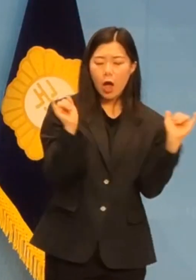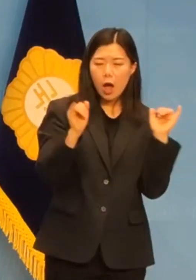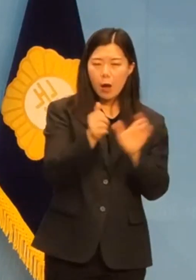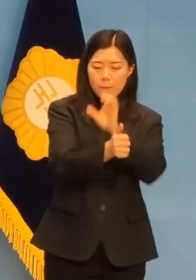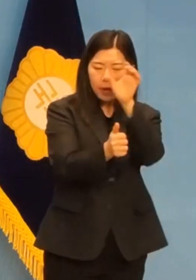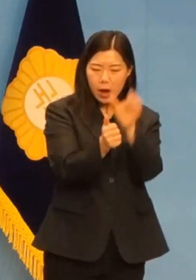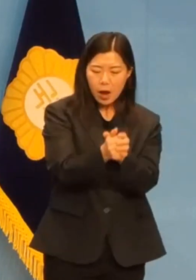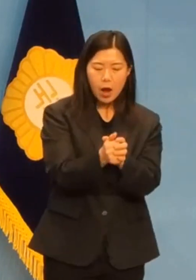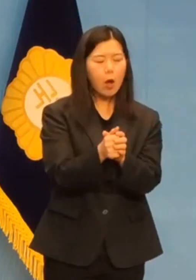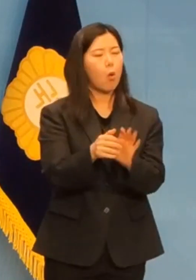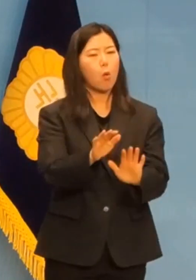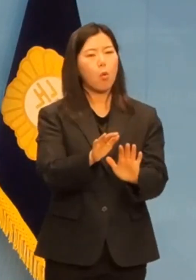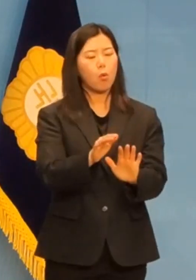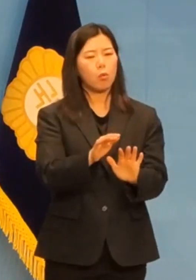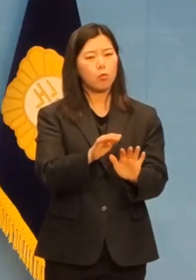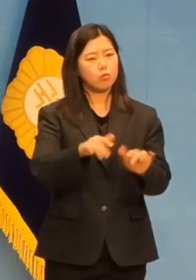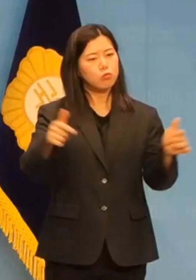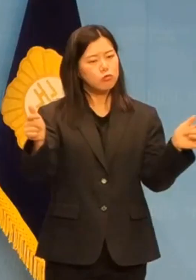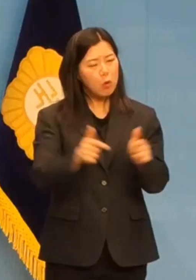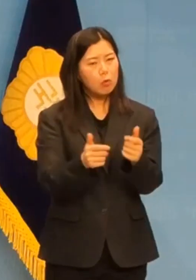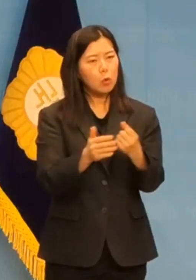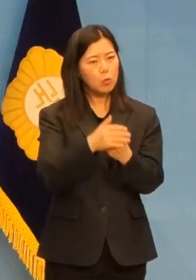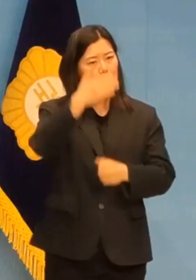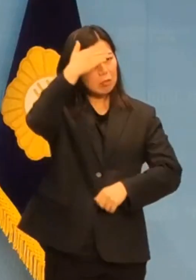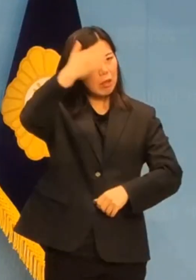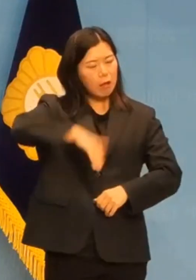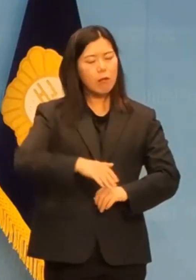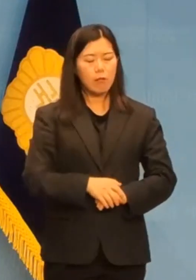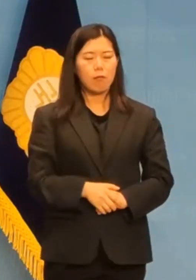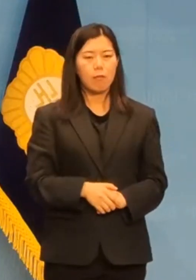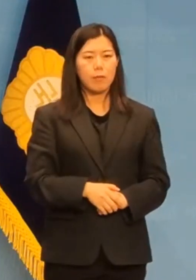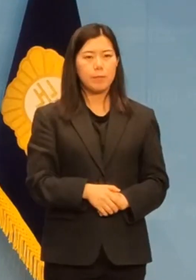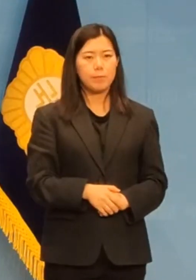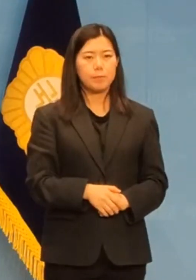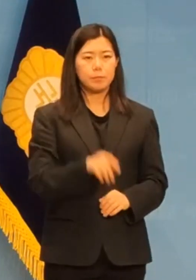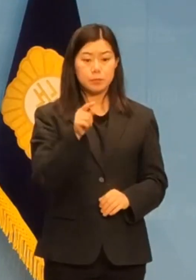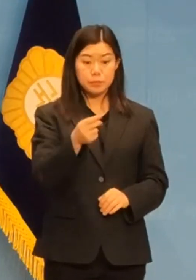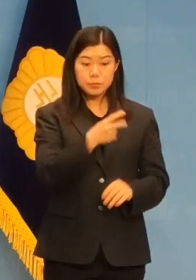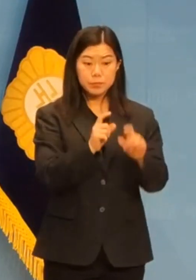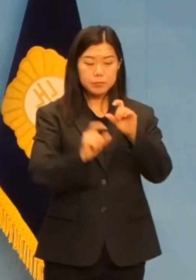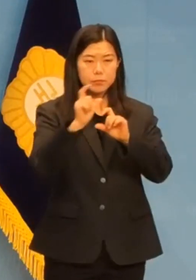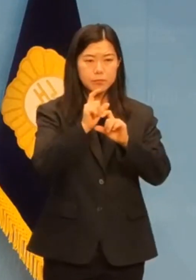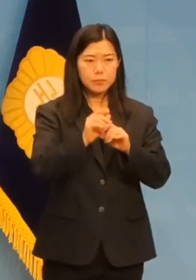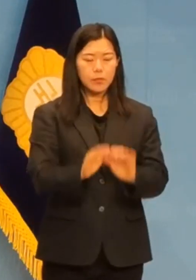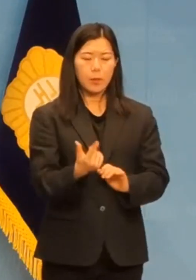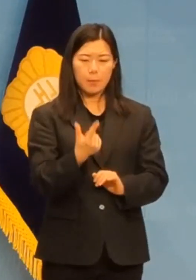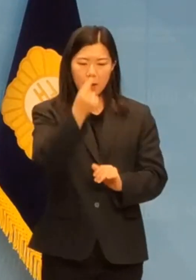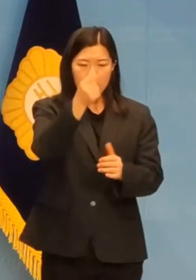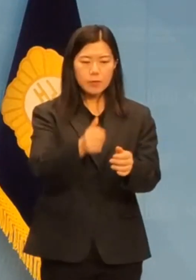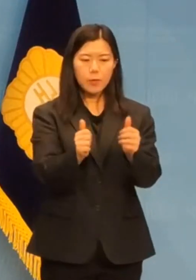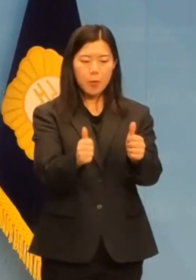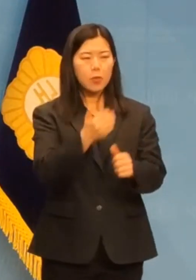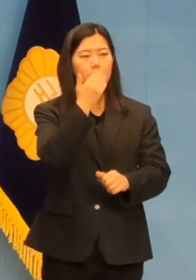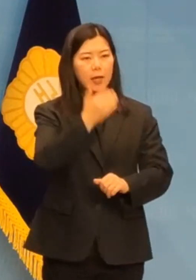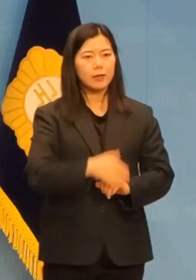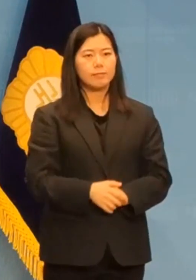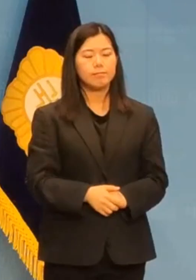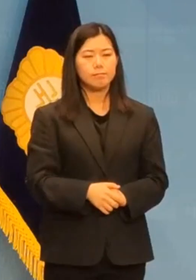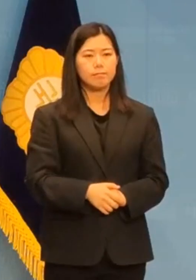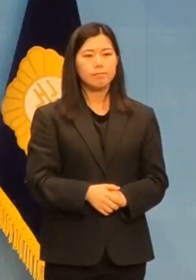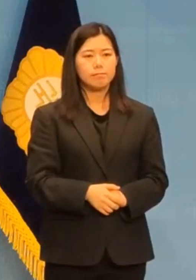있어 중립적 논란에서도 자유롭습니다. 이뿐만 아니라 신속한 재판도